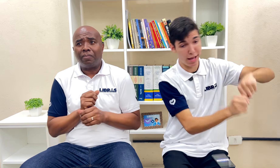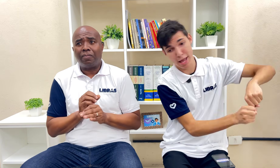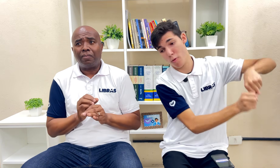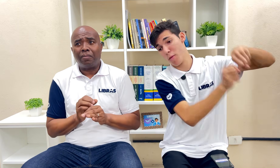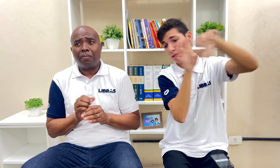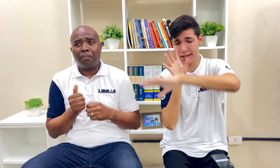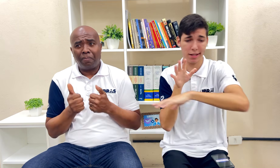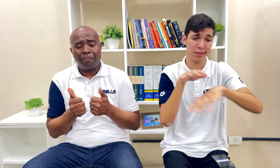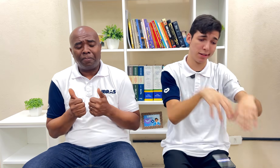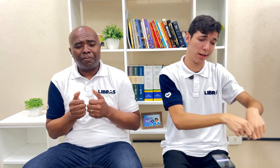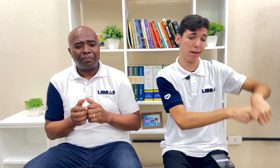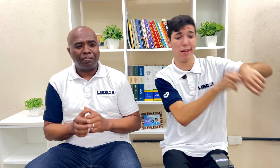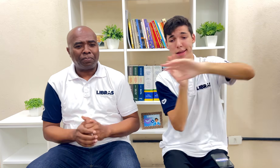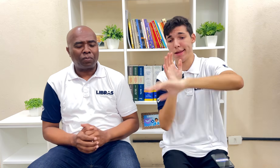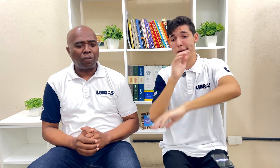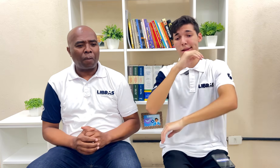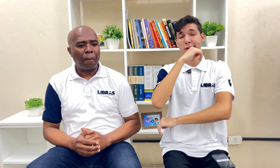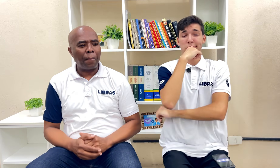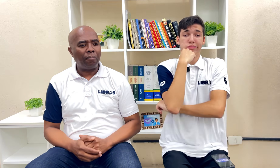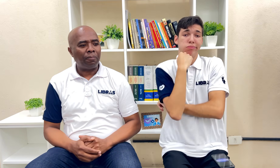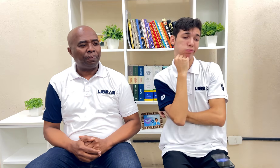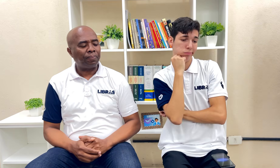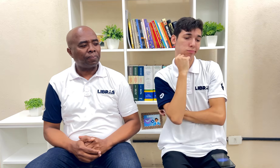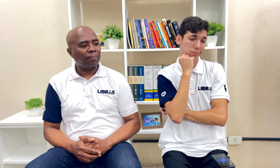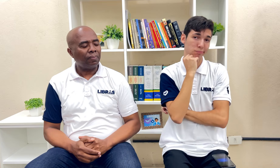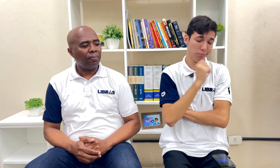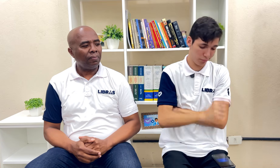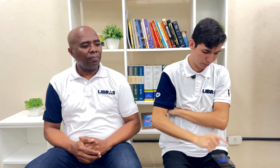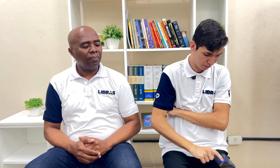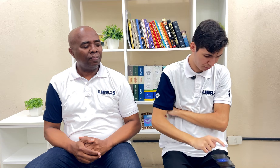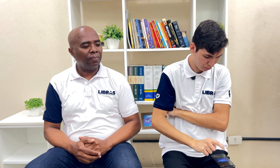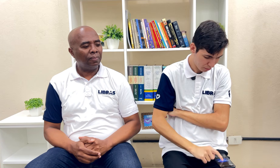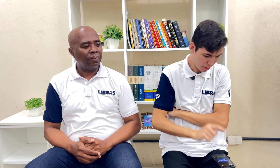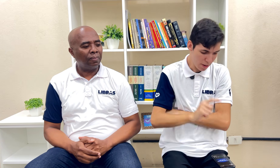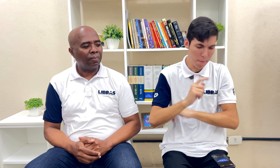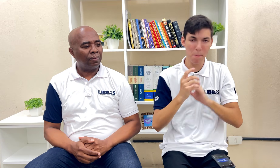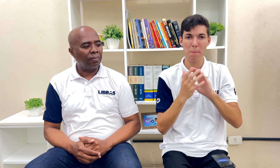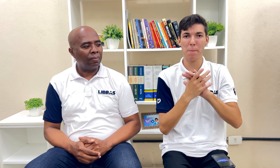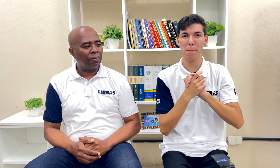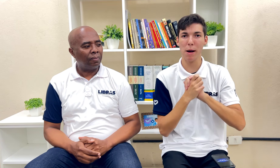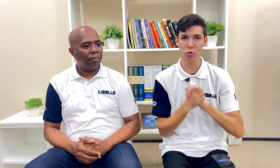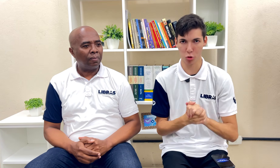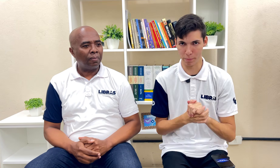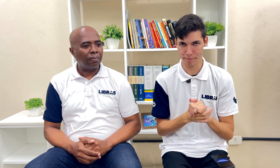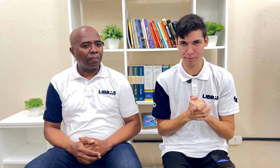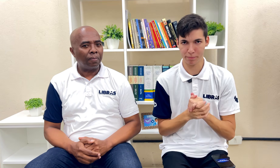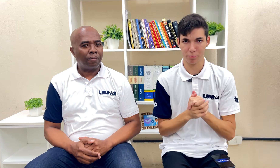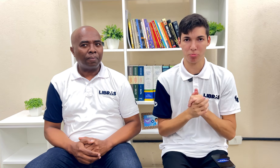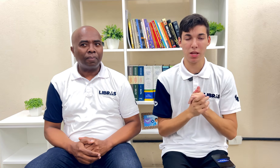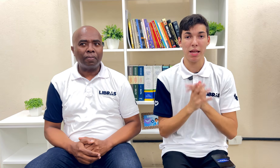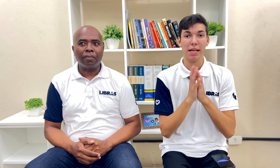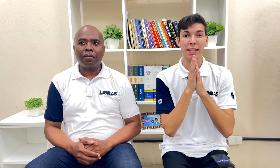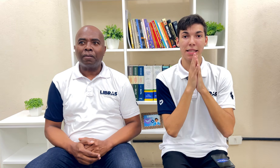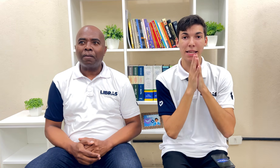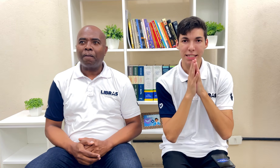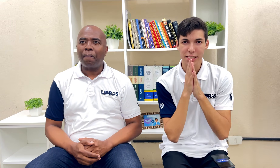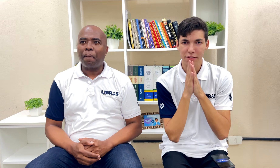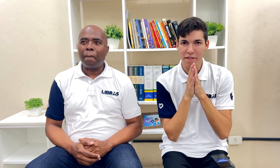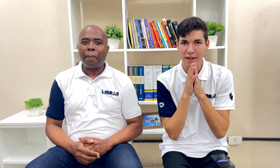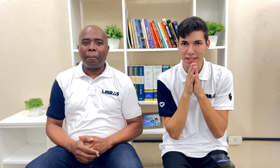agora eu as lançarei. Eu vou lançar. Pausou. O que a gente vai fazer?